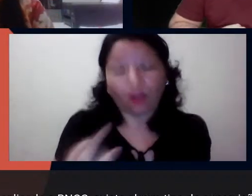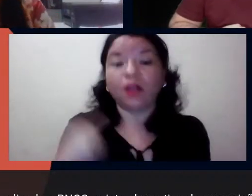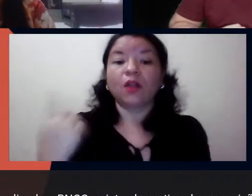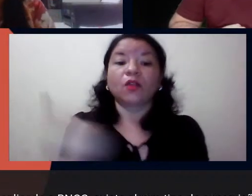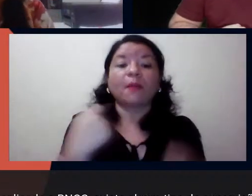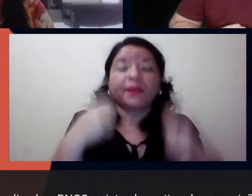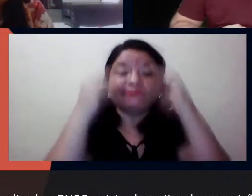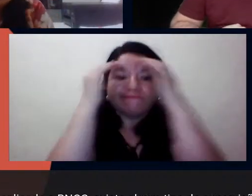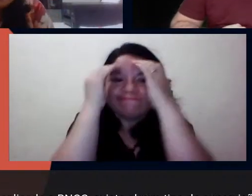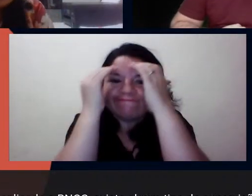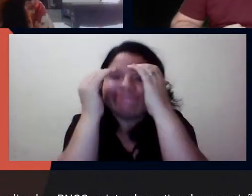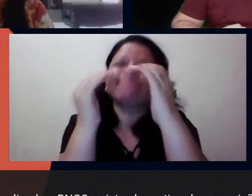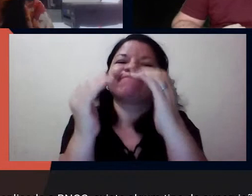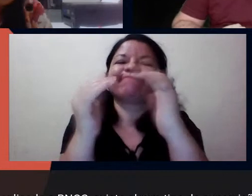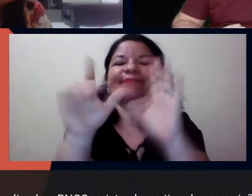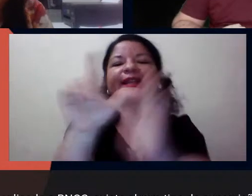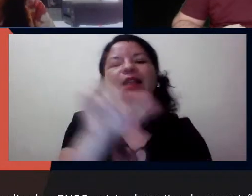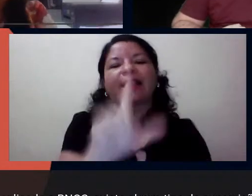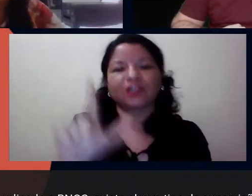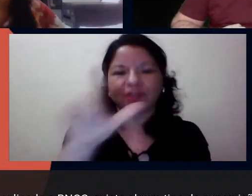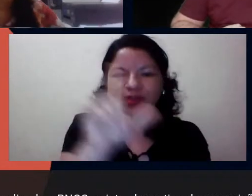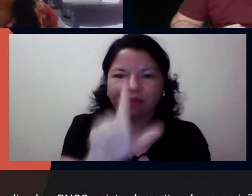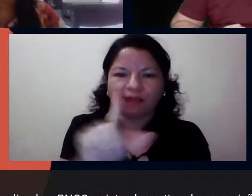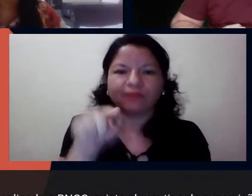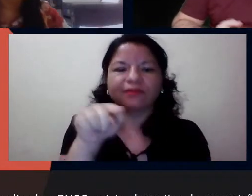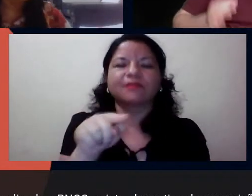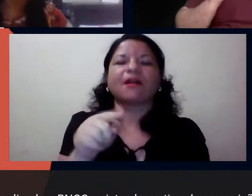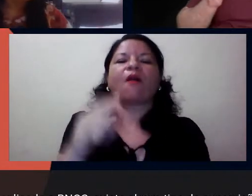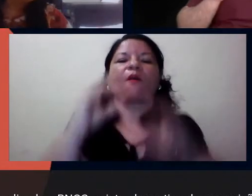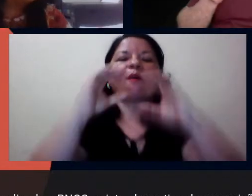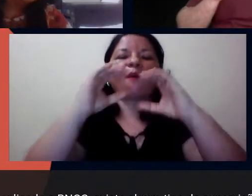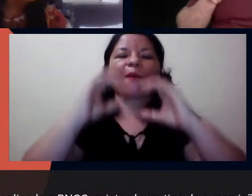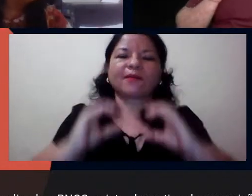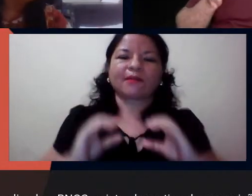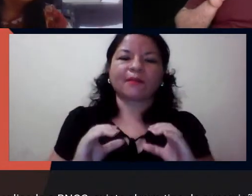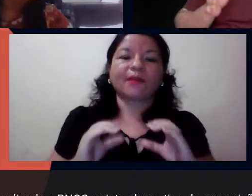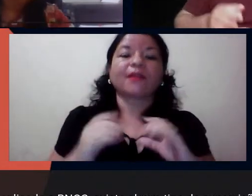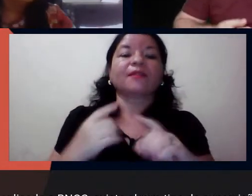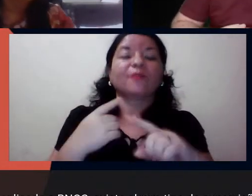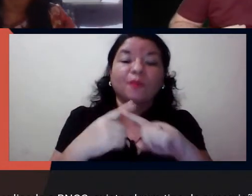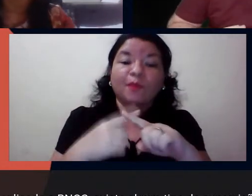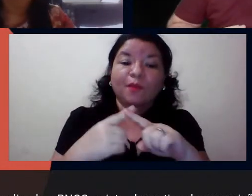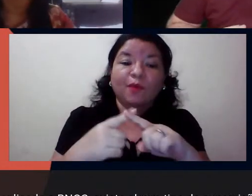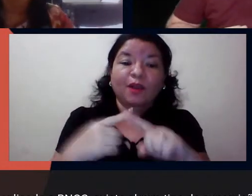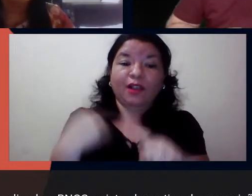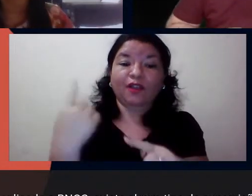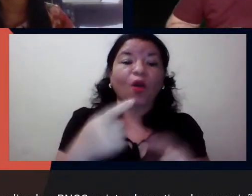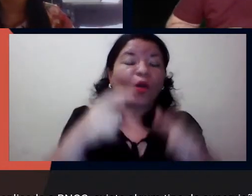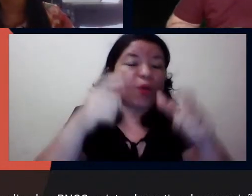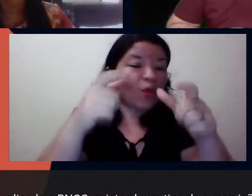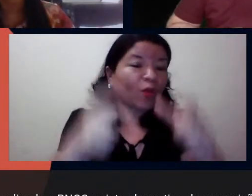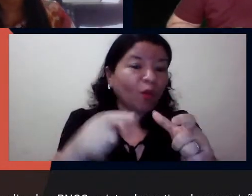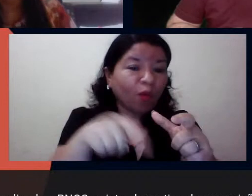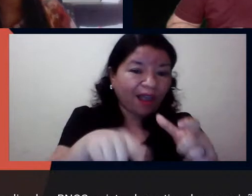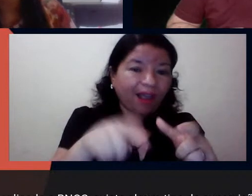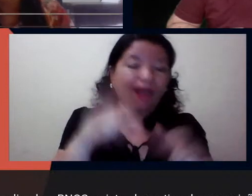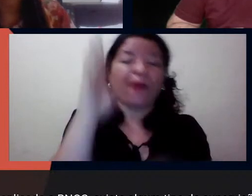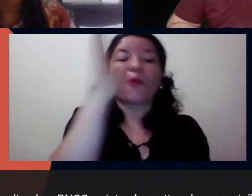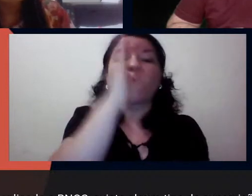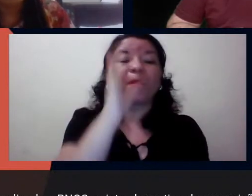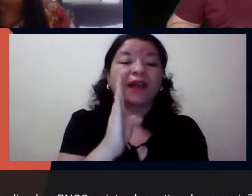obedecer a uma legislação, a uma conduta, porque a gente eh a gente tá num lugar que eh o Brasil prega a